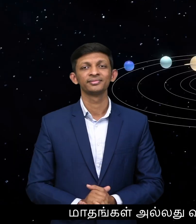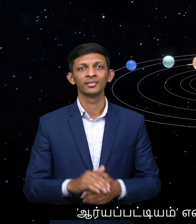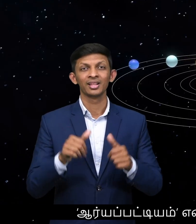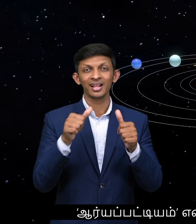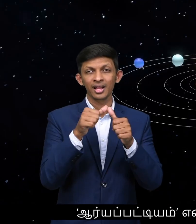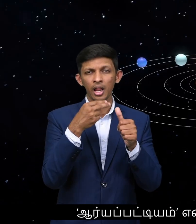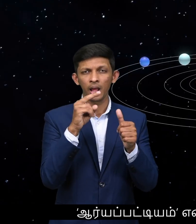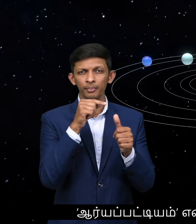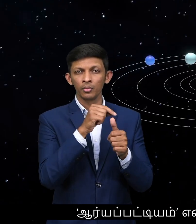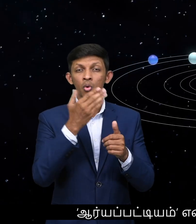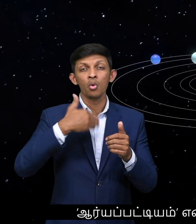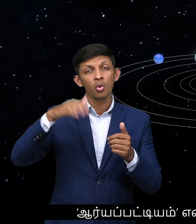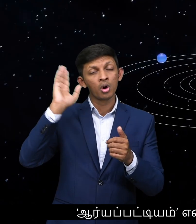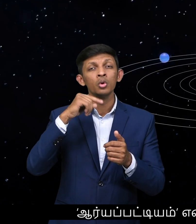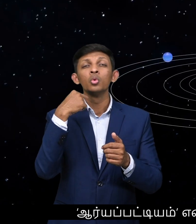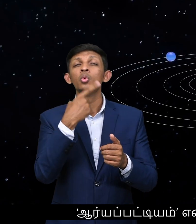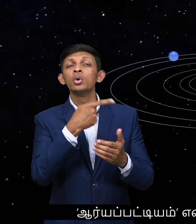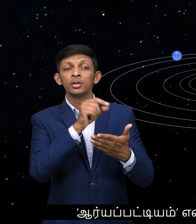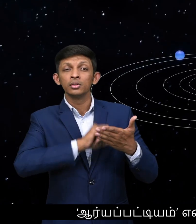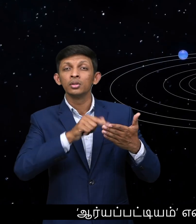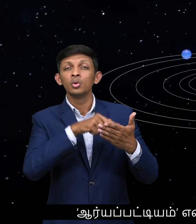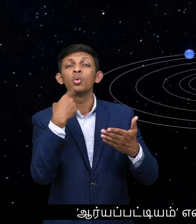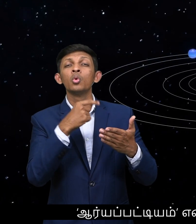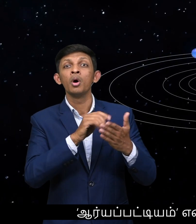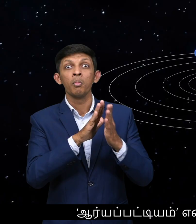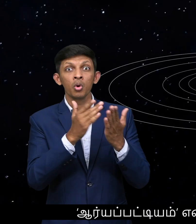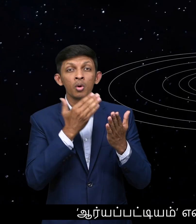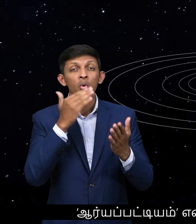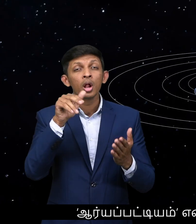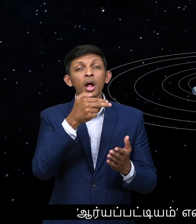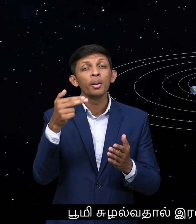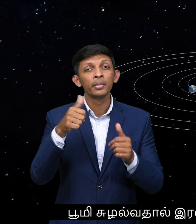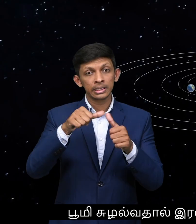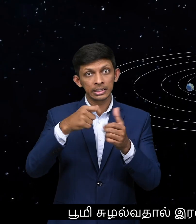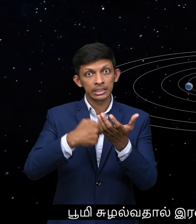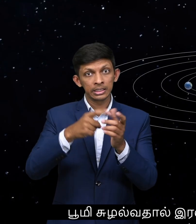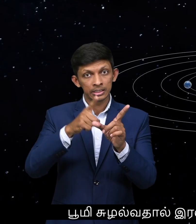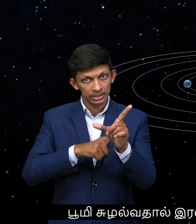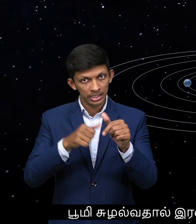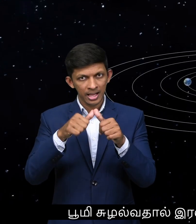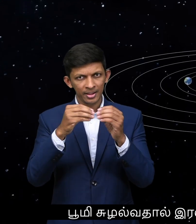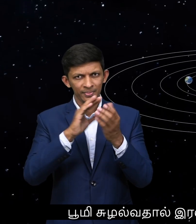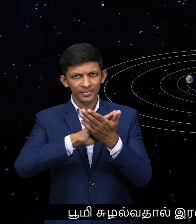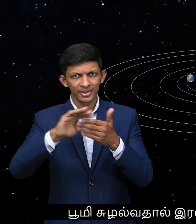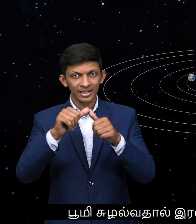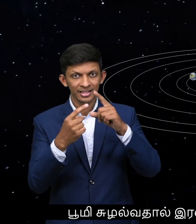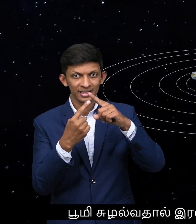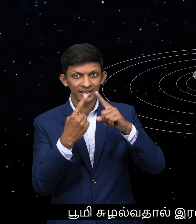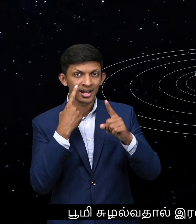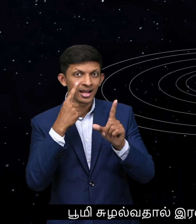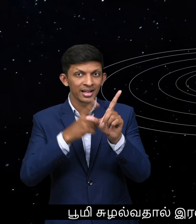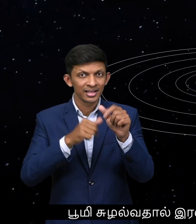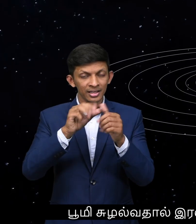ஆரியப்பாட்டியம் என்ற நூலை எழுதிய ஆரியப்பட்டர் பூமி சுழல்வதால் இரவும்